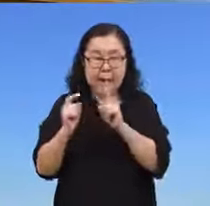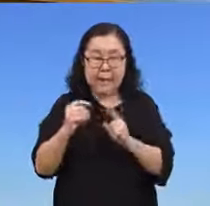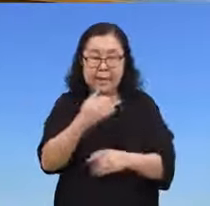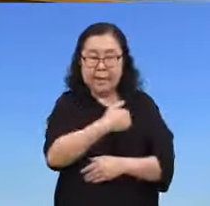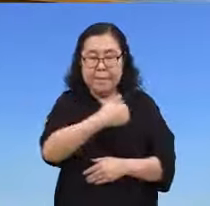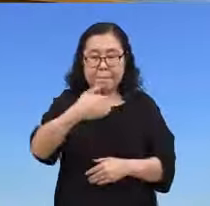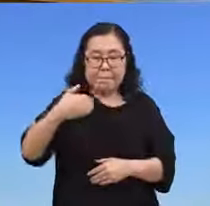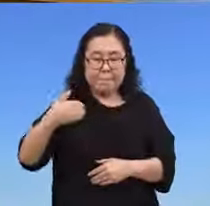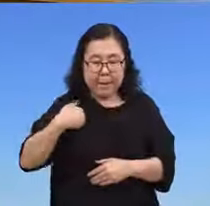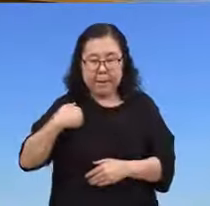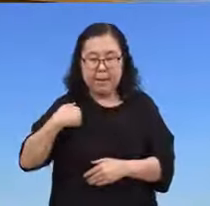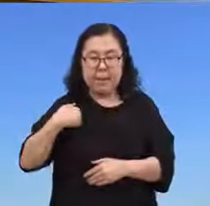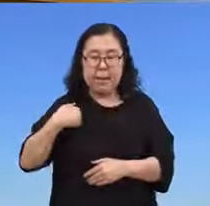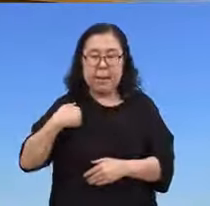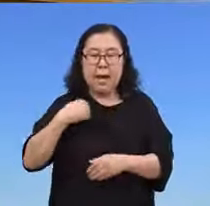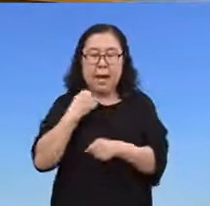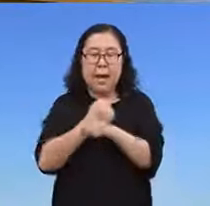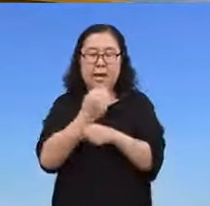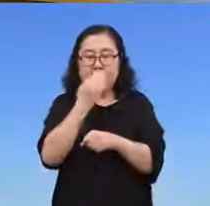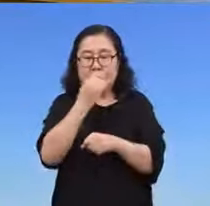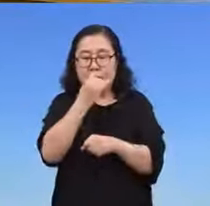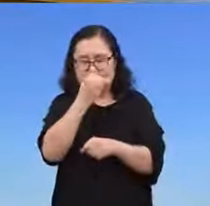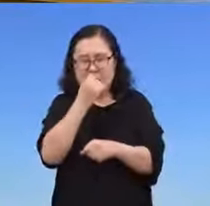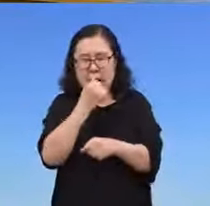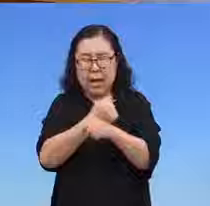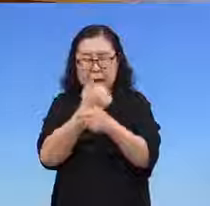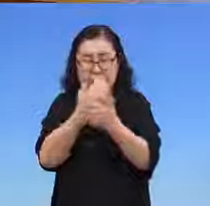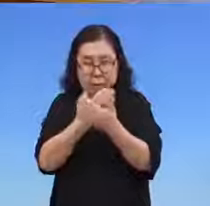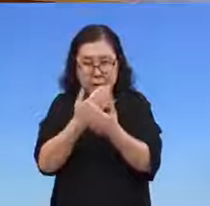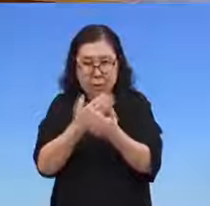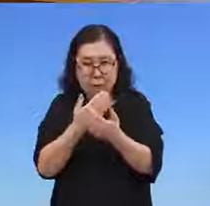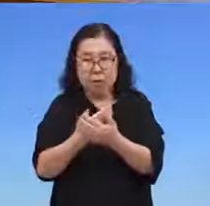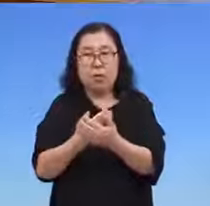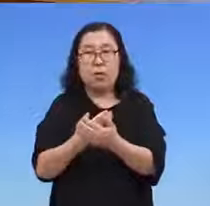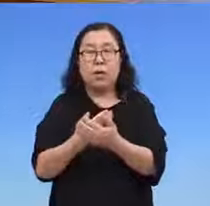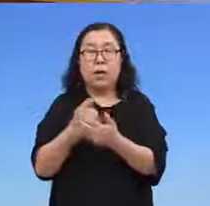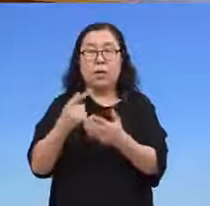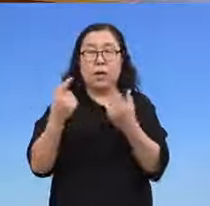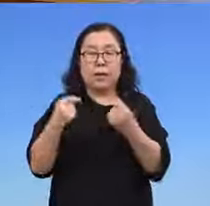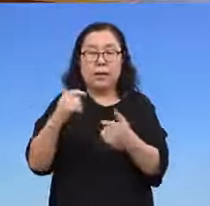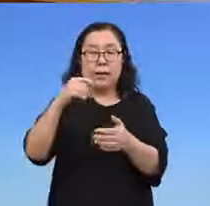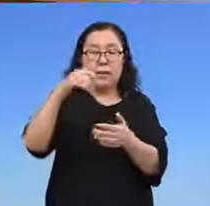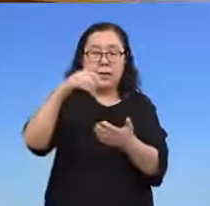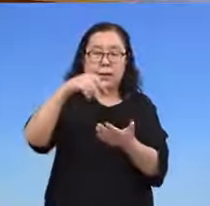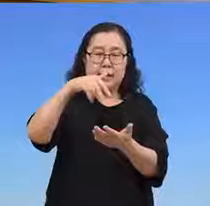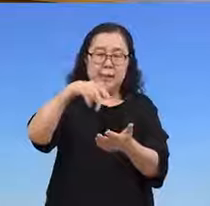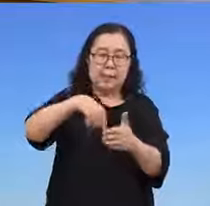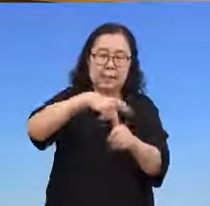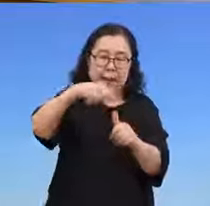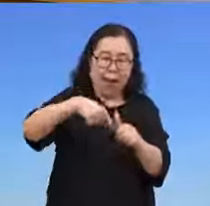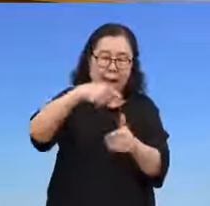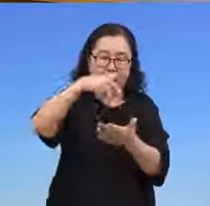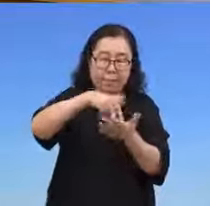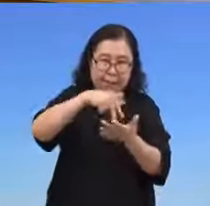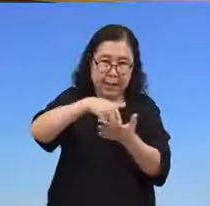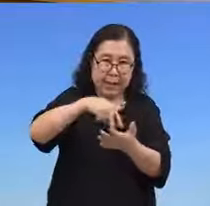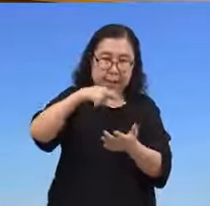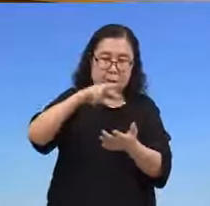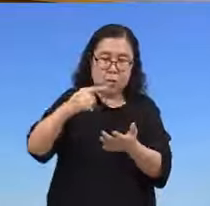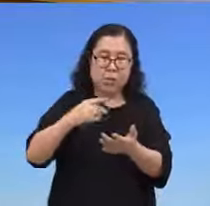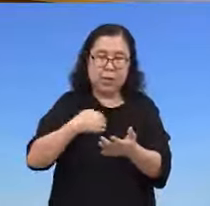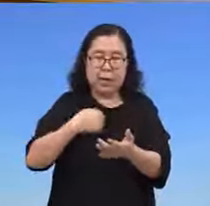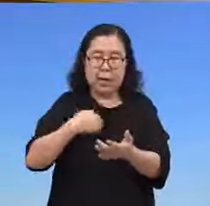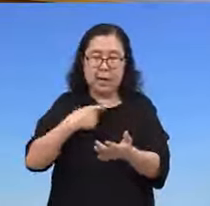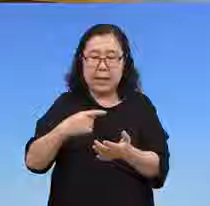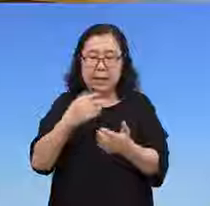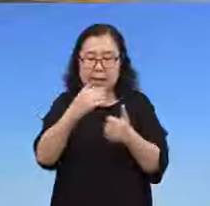담대하게 말할 수 있게 기도하여 주십시오. 풀려나게 해달라는 기도가 아니고요, 이런 형편에서도 이 사명이 조금 더